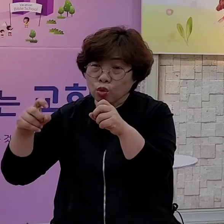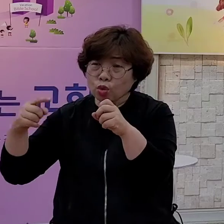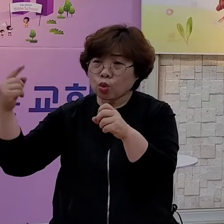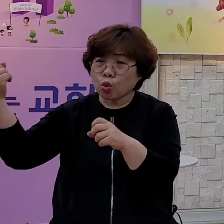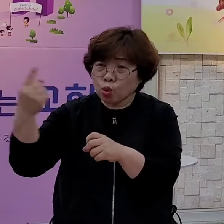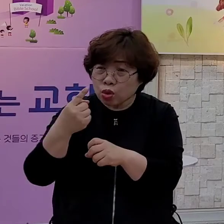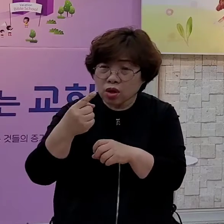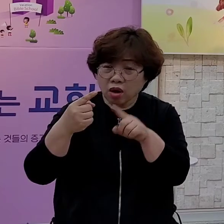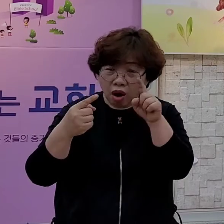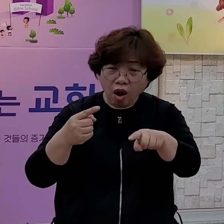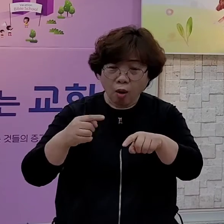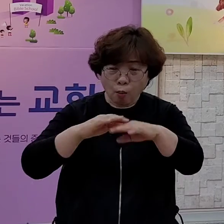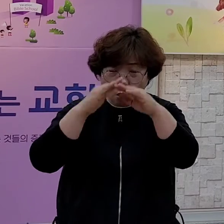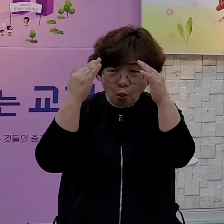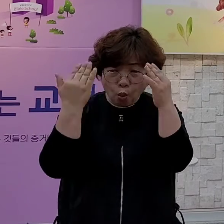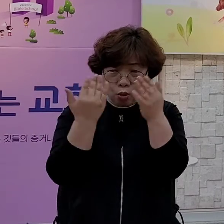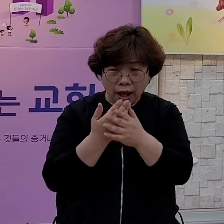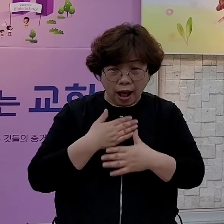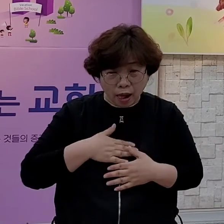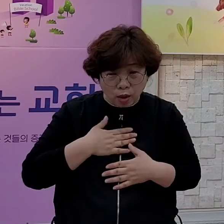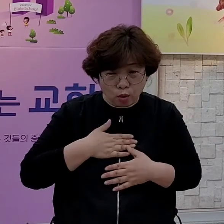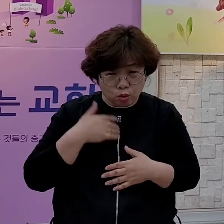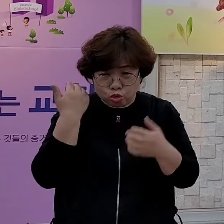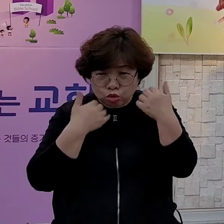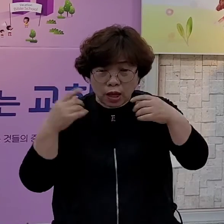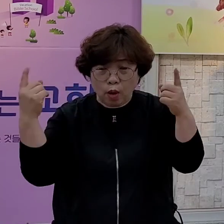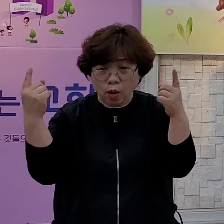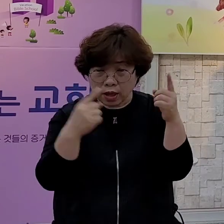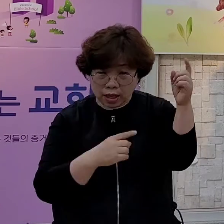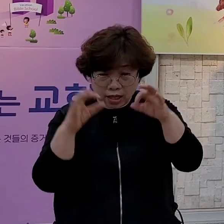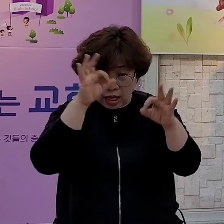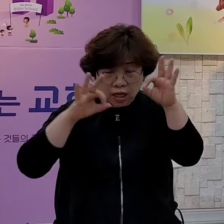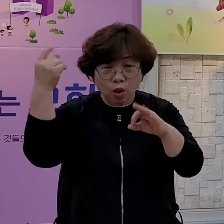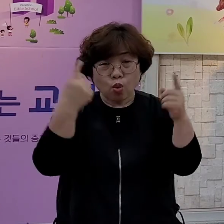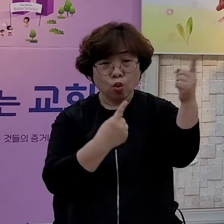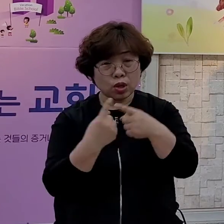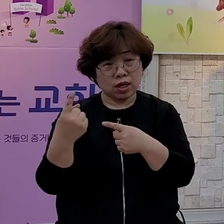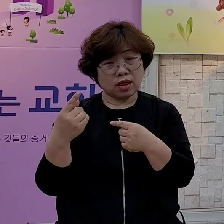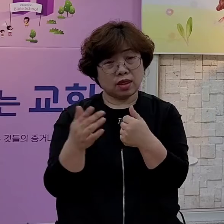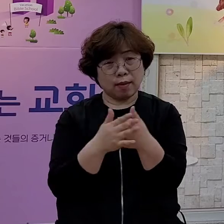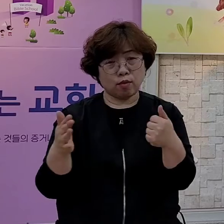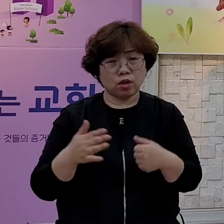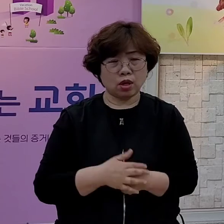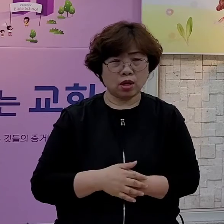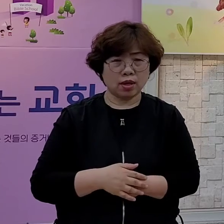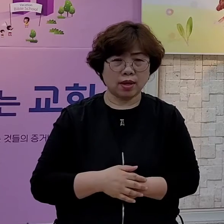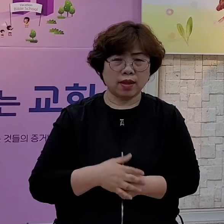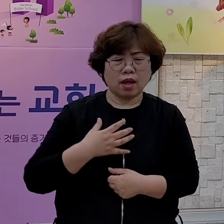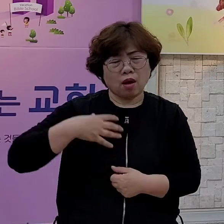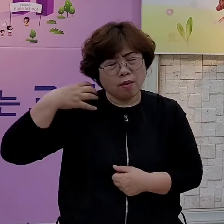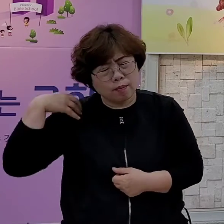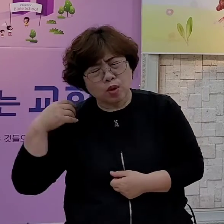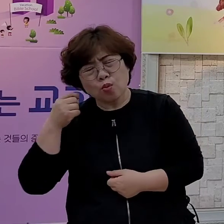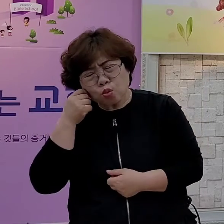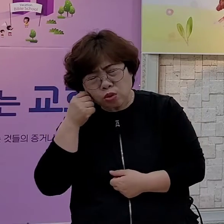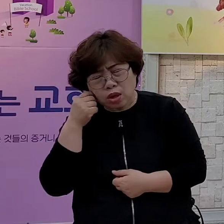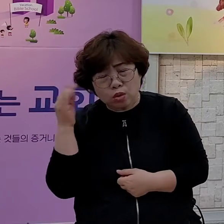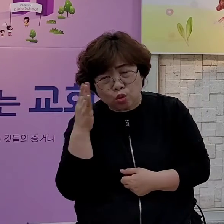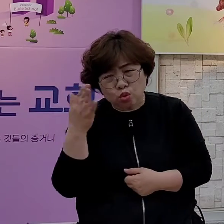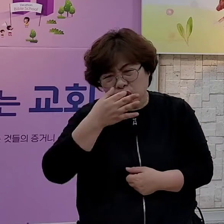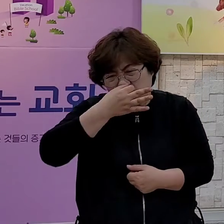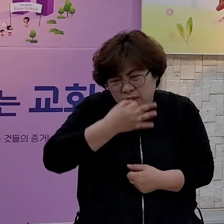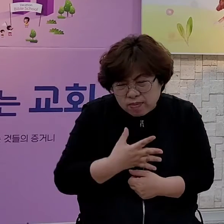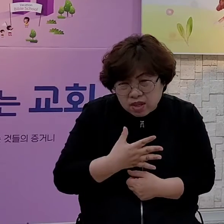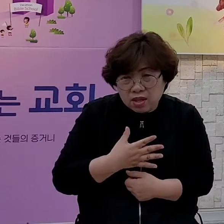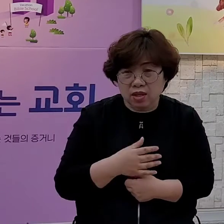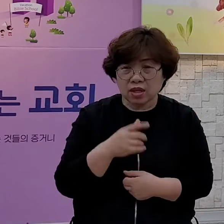줄 알고 누구에게나 온다고 그랬잖아요. 시험이 오고 유혹이 옵니다. 내가 감당할 수 없는 시험이 올수록 더 힘들어요.